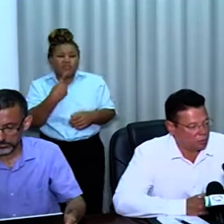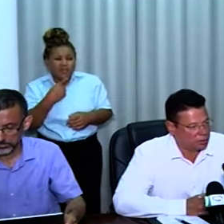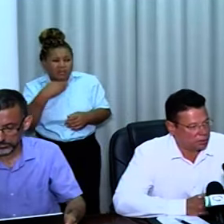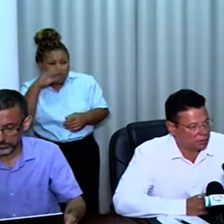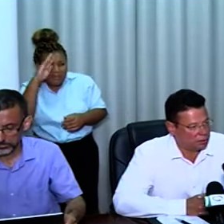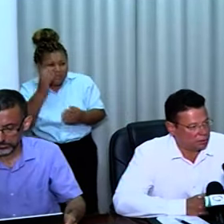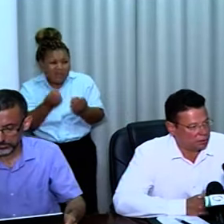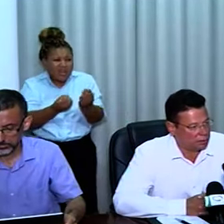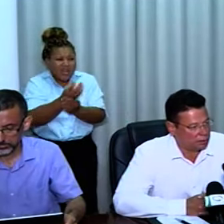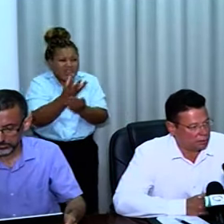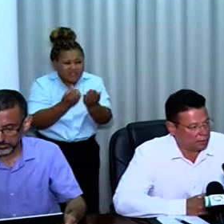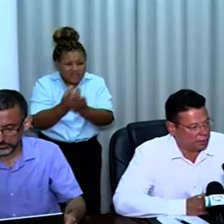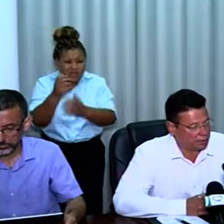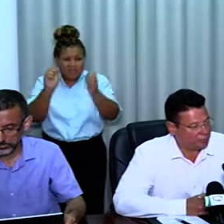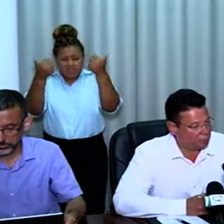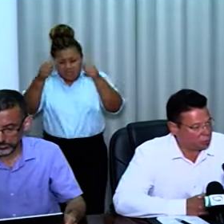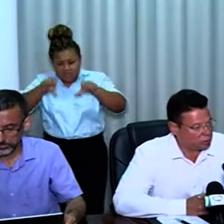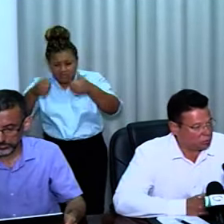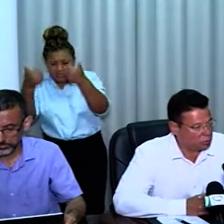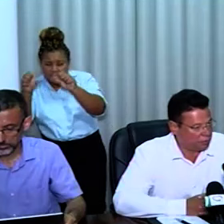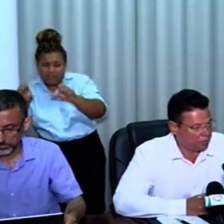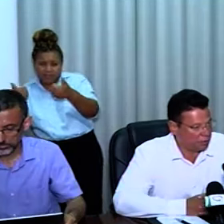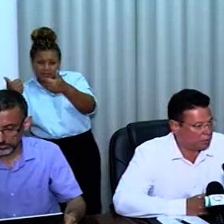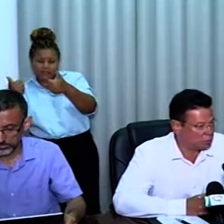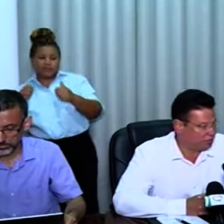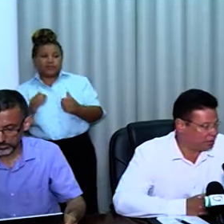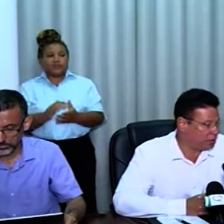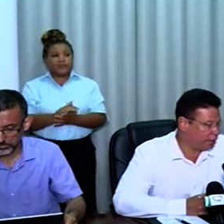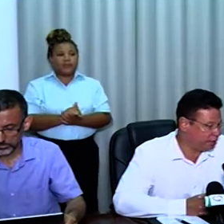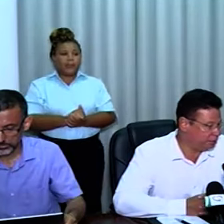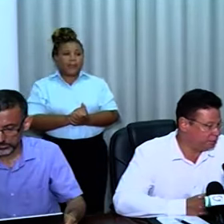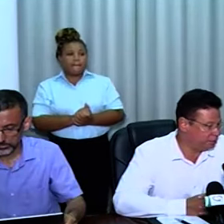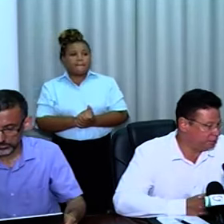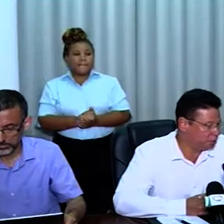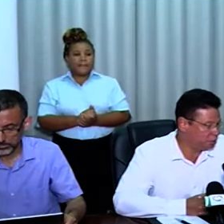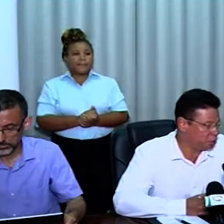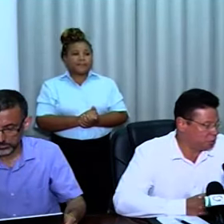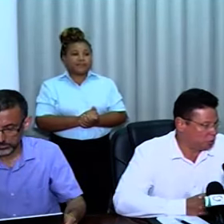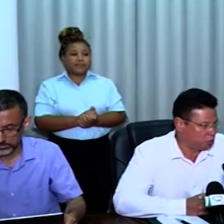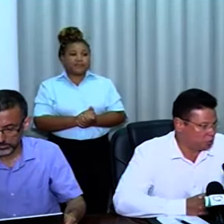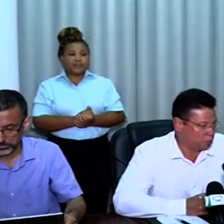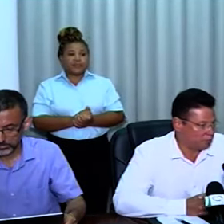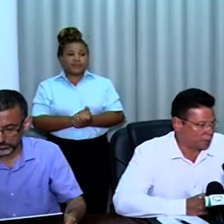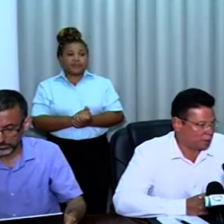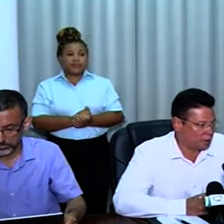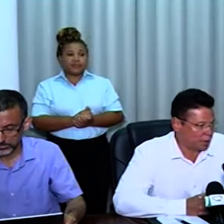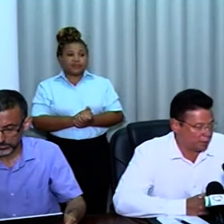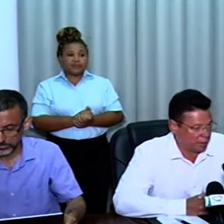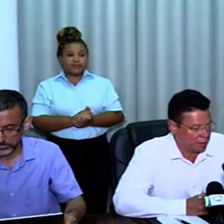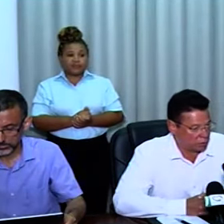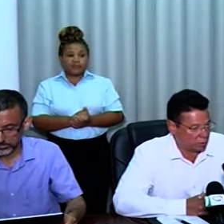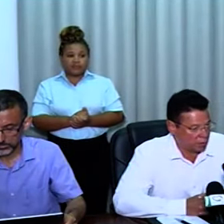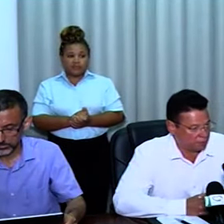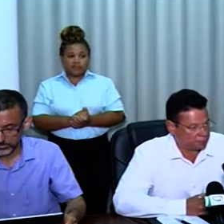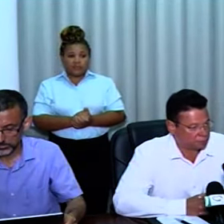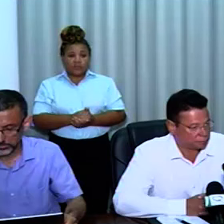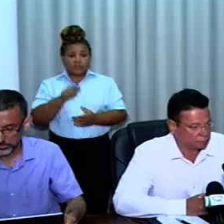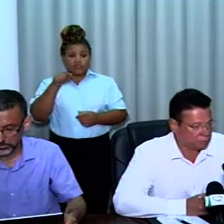Nous aussi, on a un travail proche qui nous fait des commencements avec DRDM. So, après hier